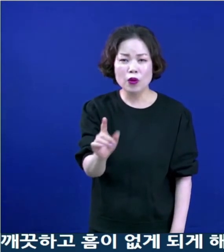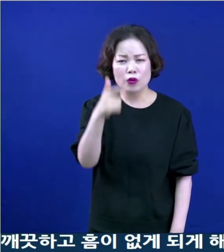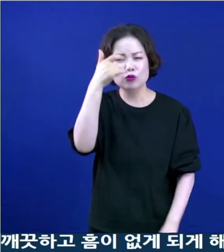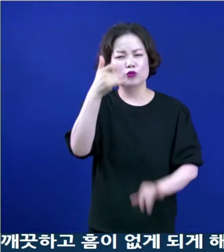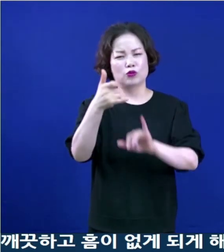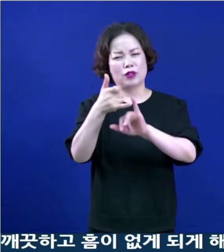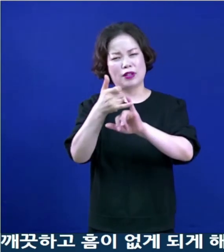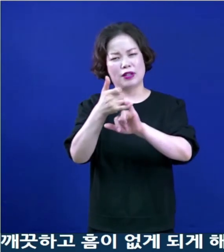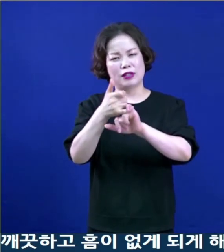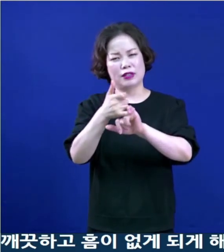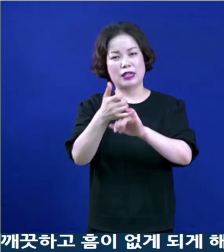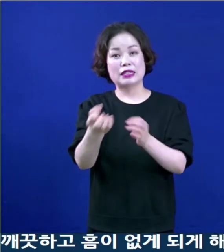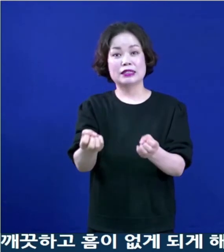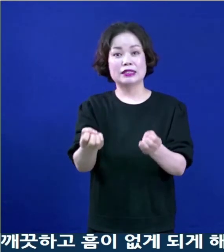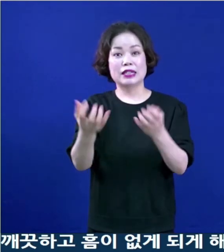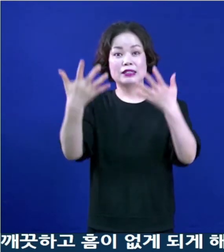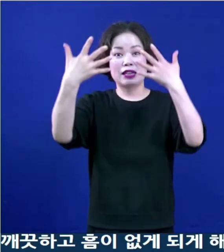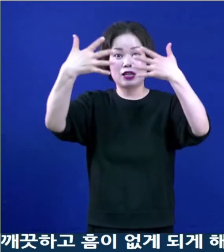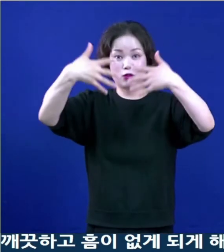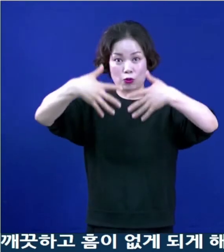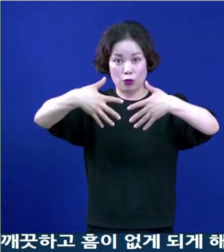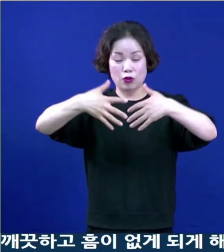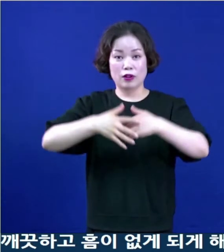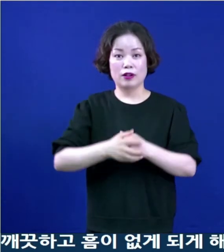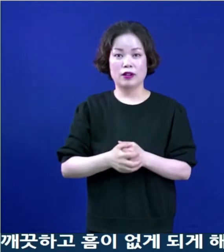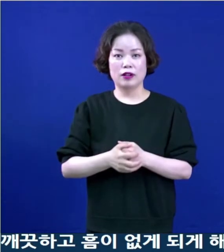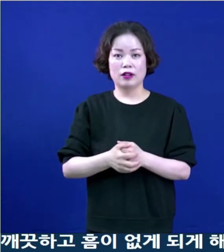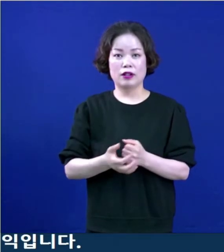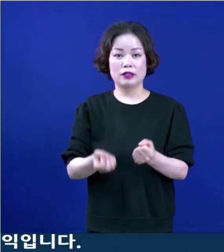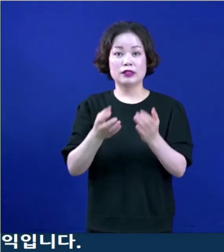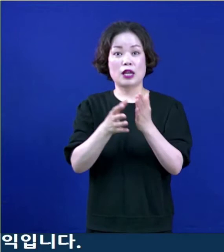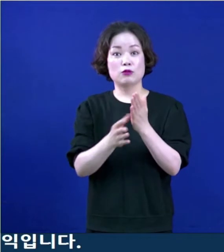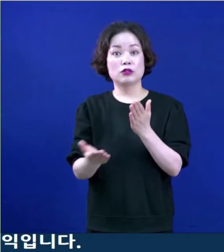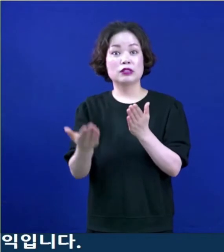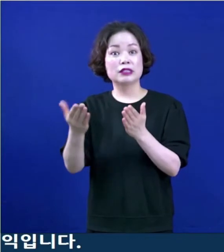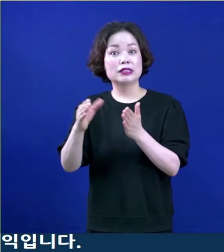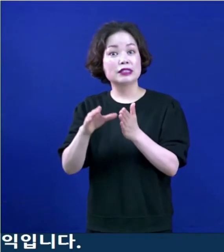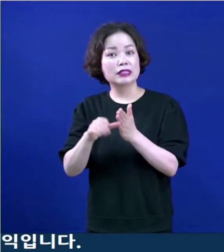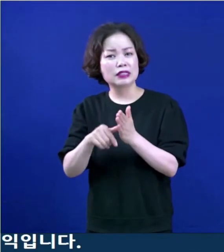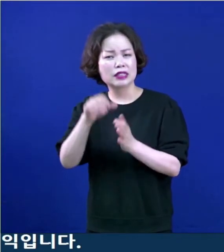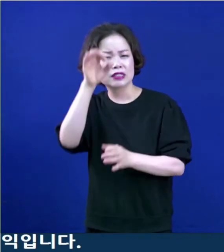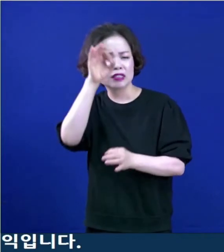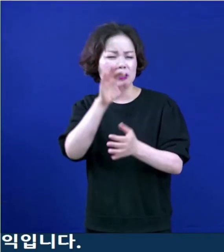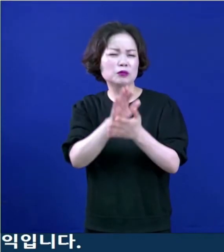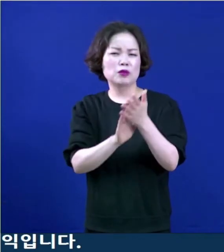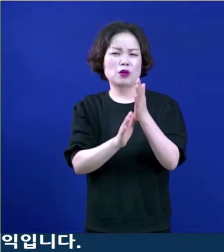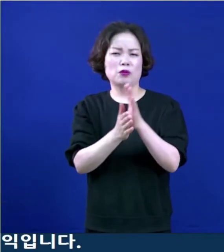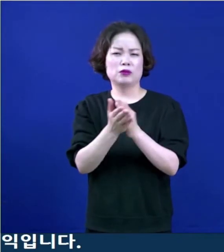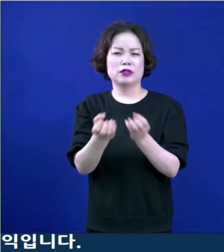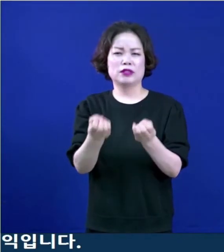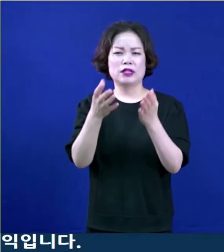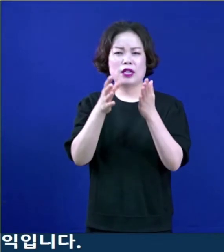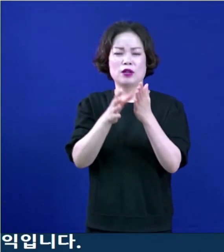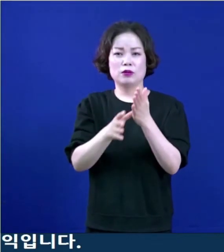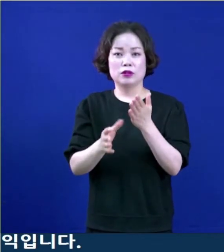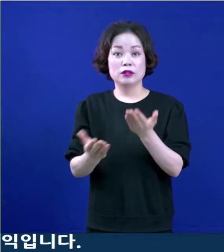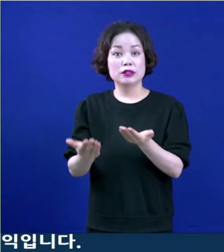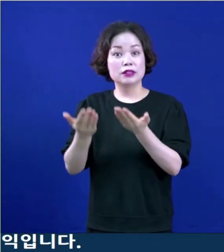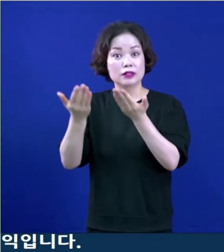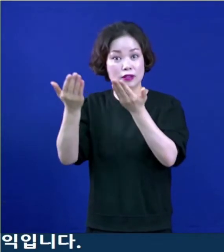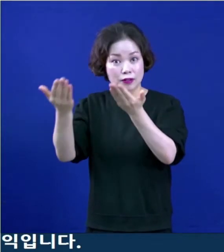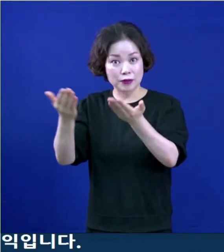구약에서는 제사의 조건이죠. 제물을 드릴 때 흠이 없는 제물을 올려드려야